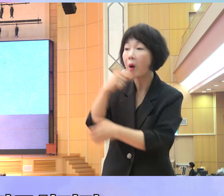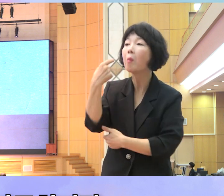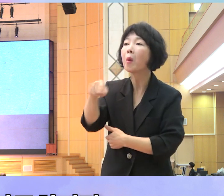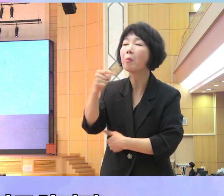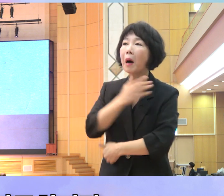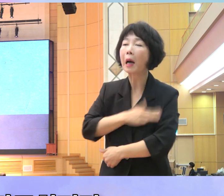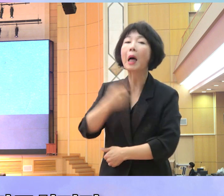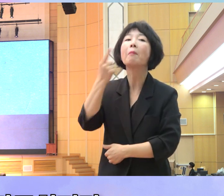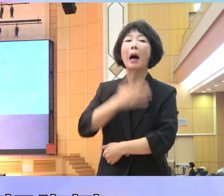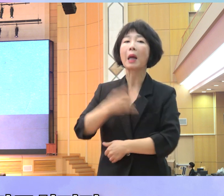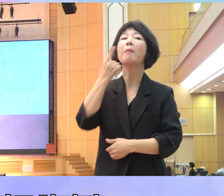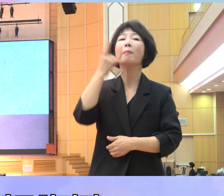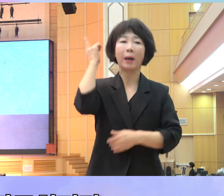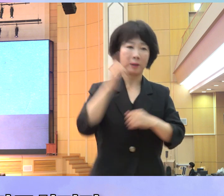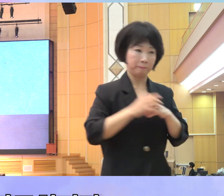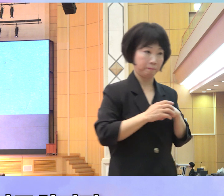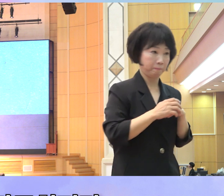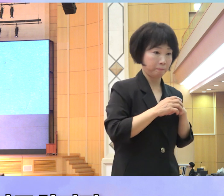거죠.